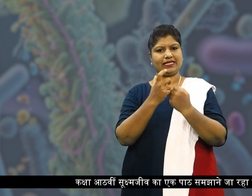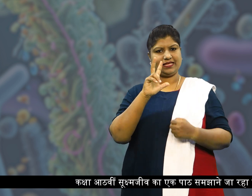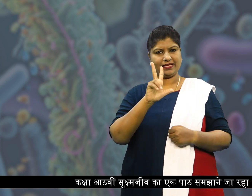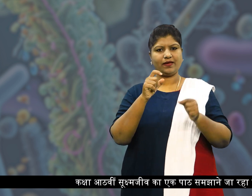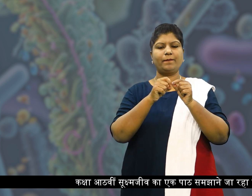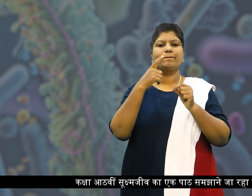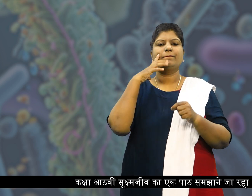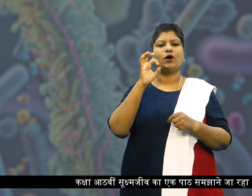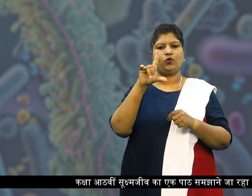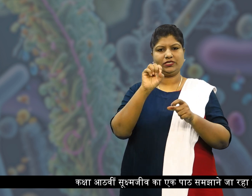हूँ।